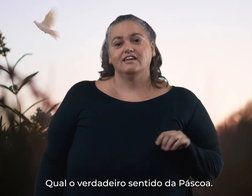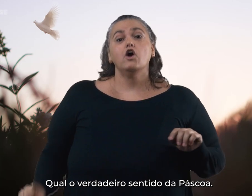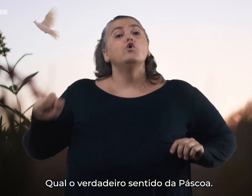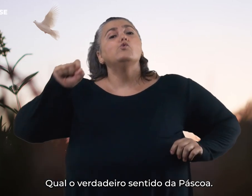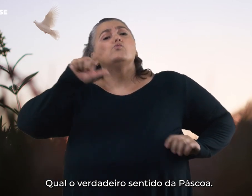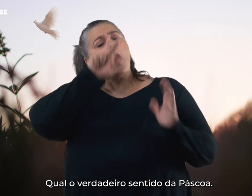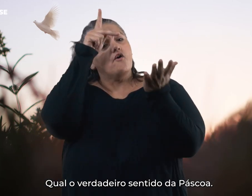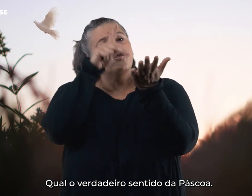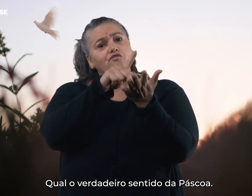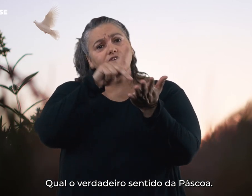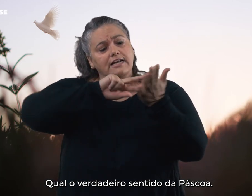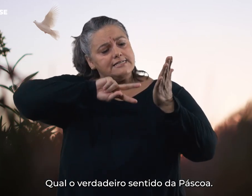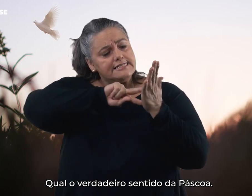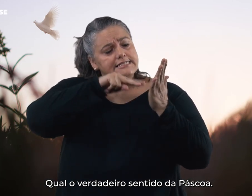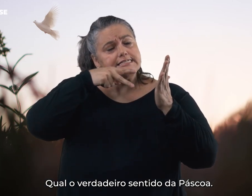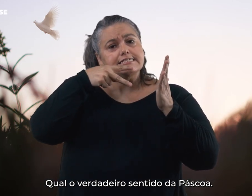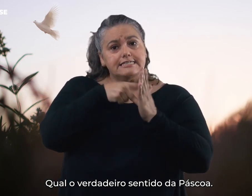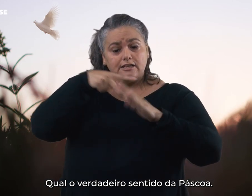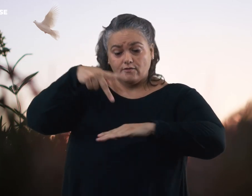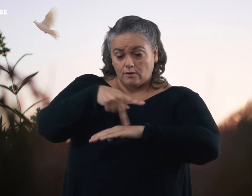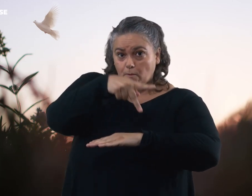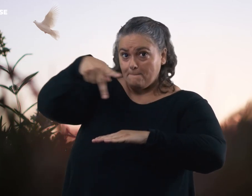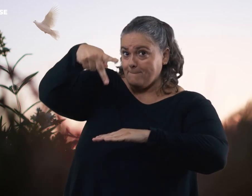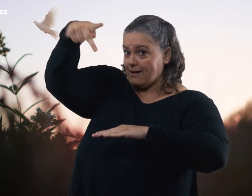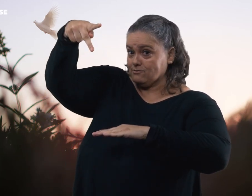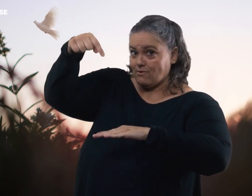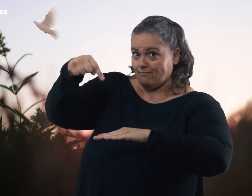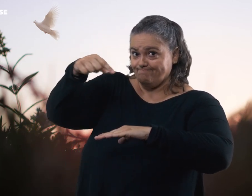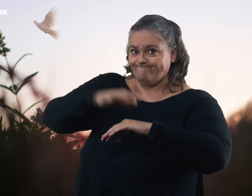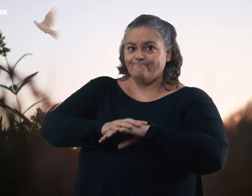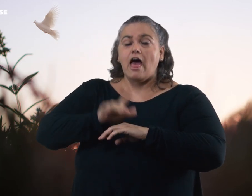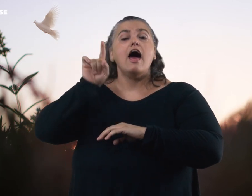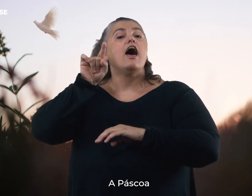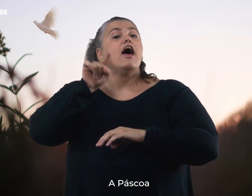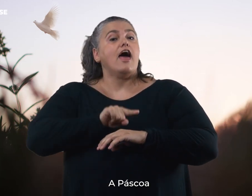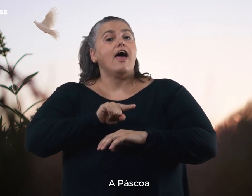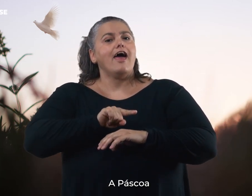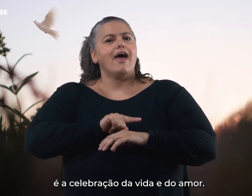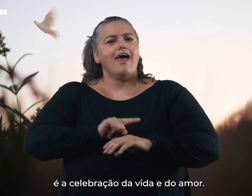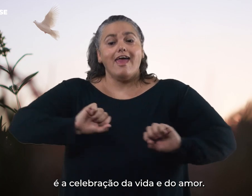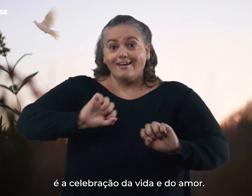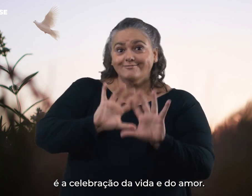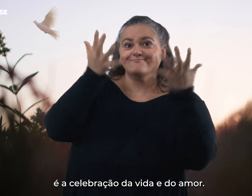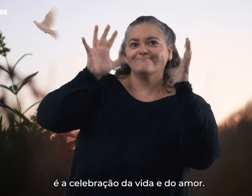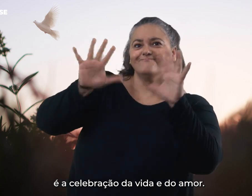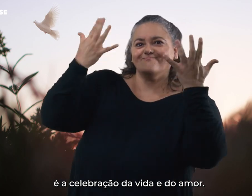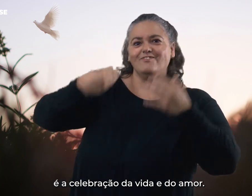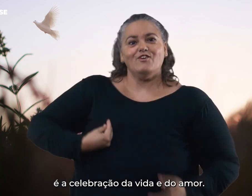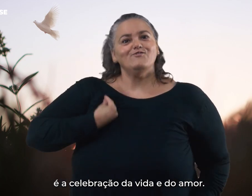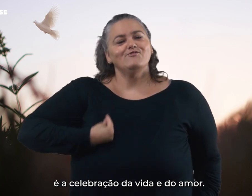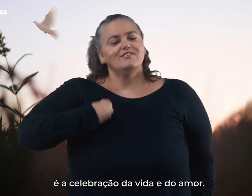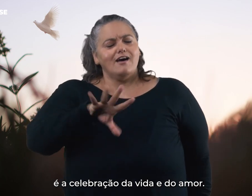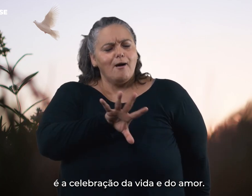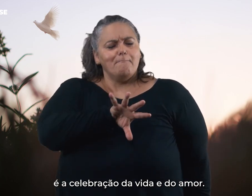Qual o verdadeiro sentido da Páscoa? A Páscoa é a celebração da vida e do amor.